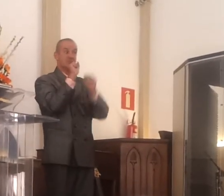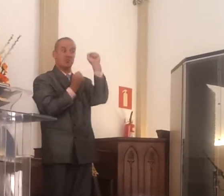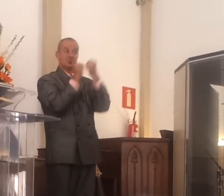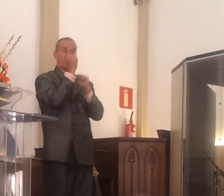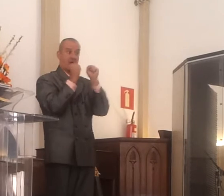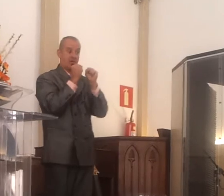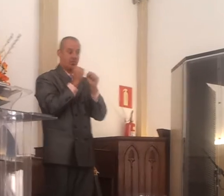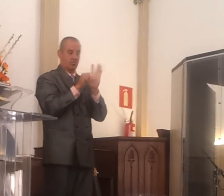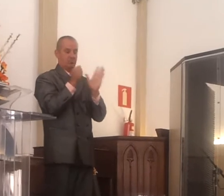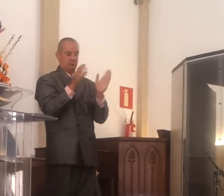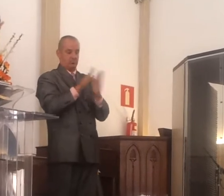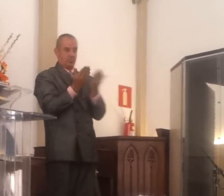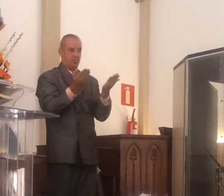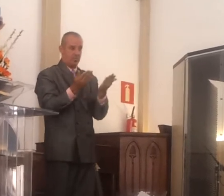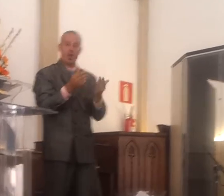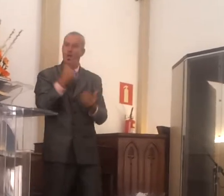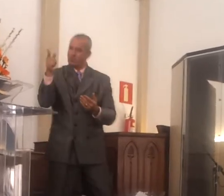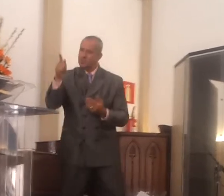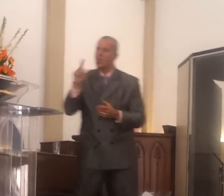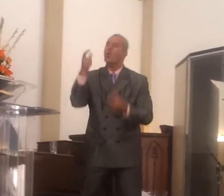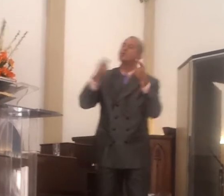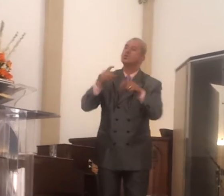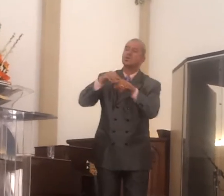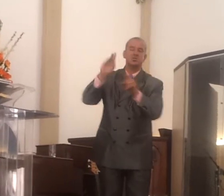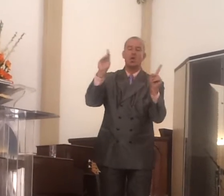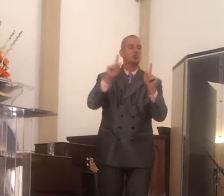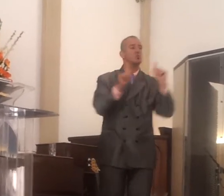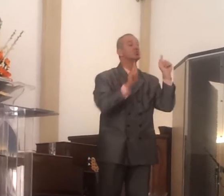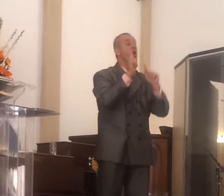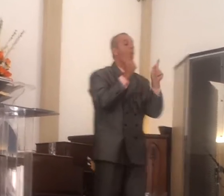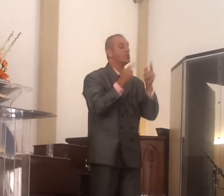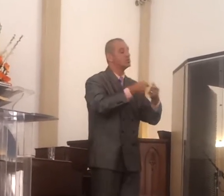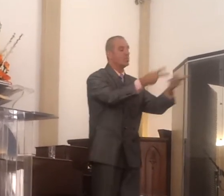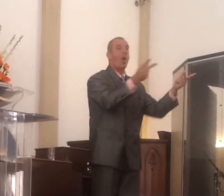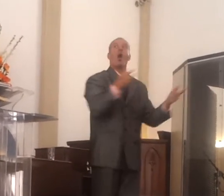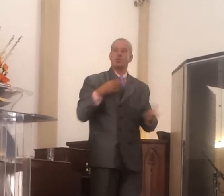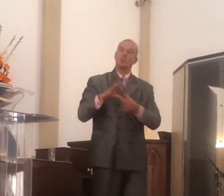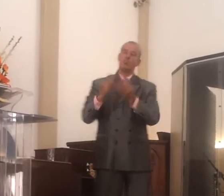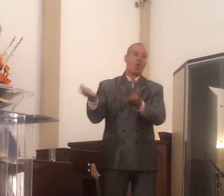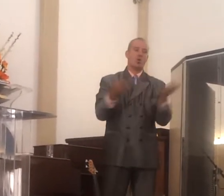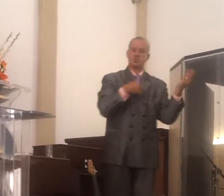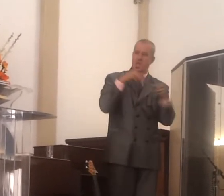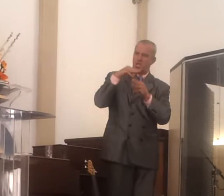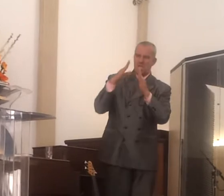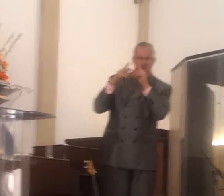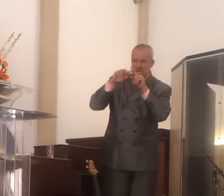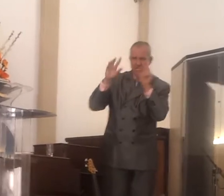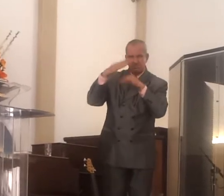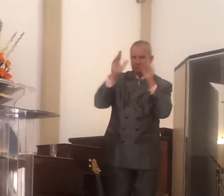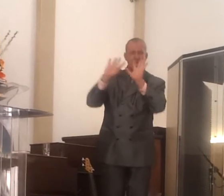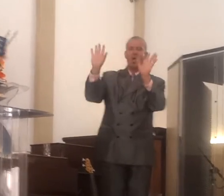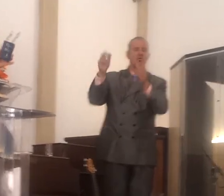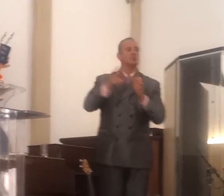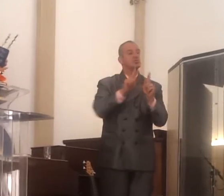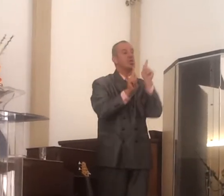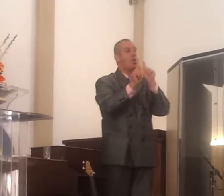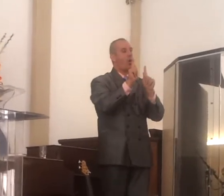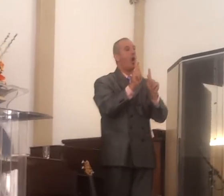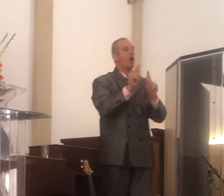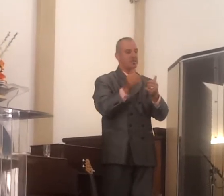que imprimimos e distribuímos a palavra de Deus pelo mundo gratuitamente, a esses ela serem